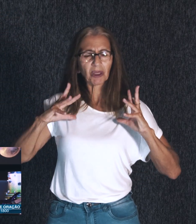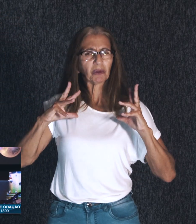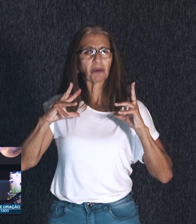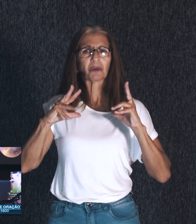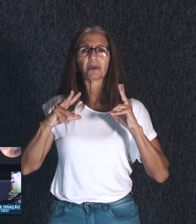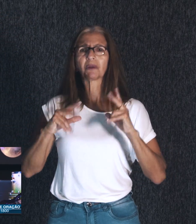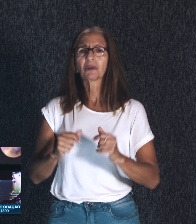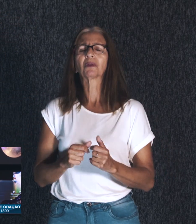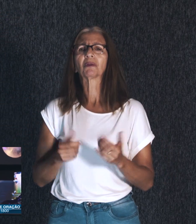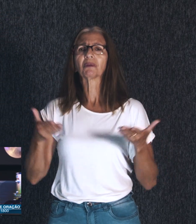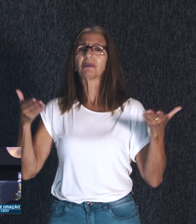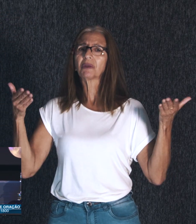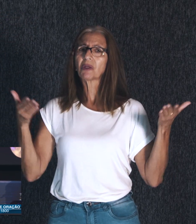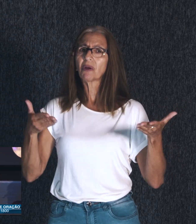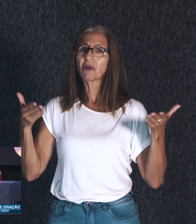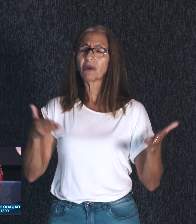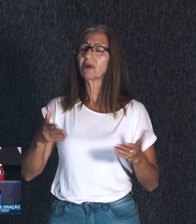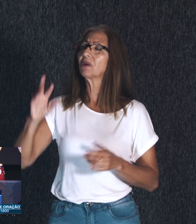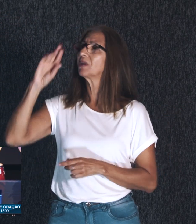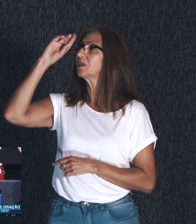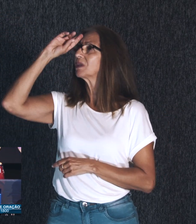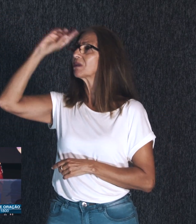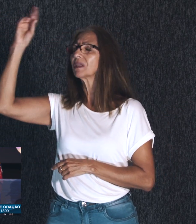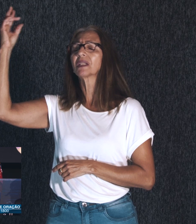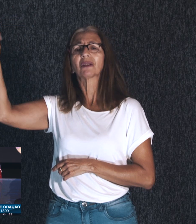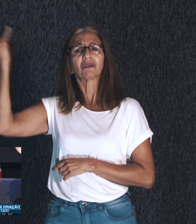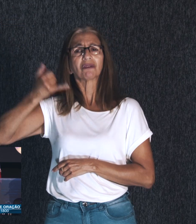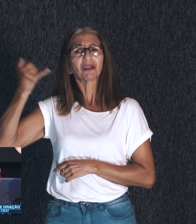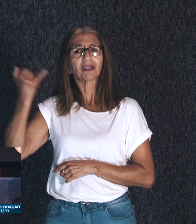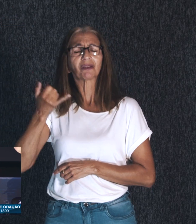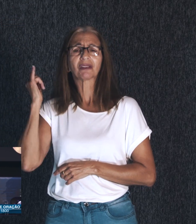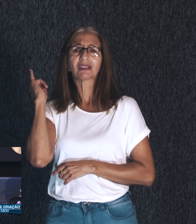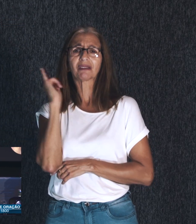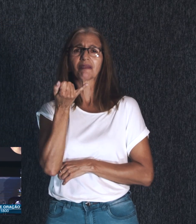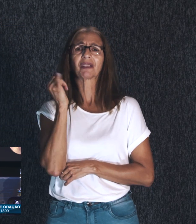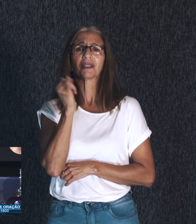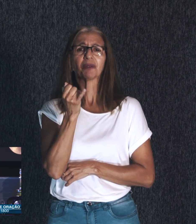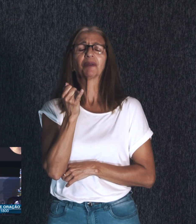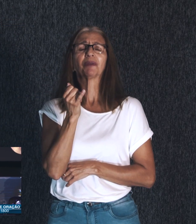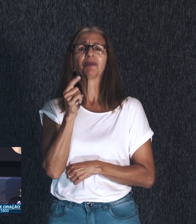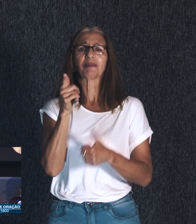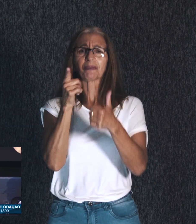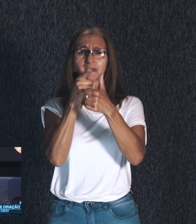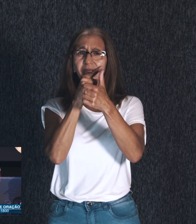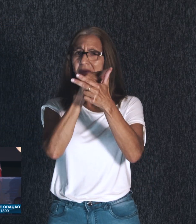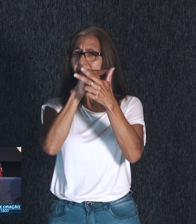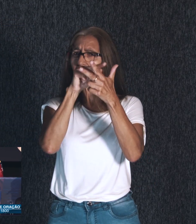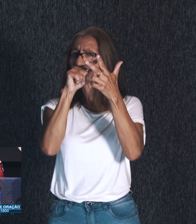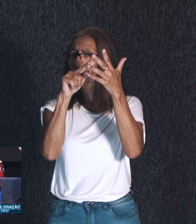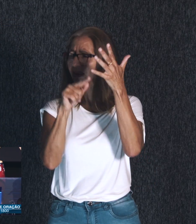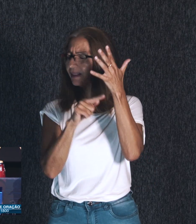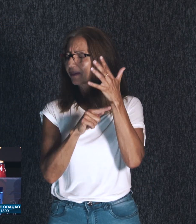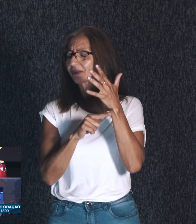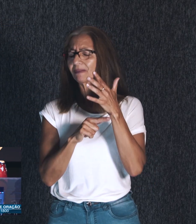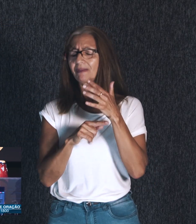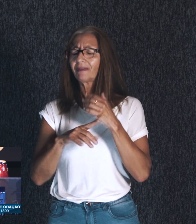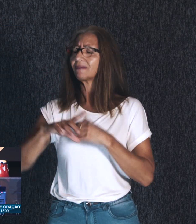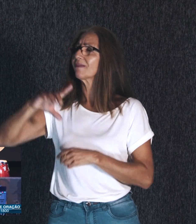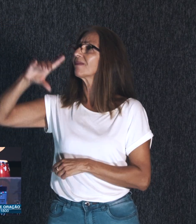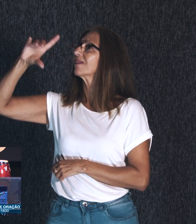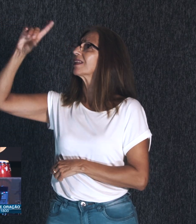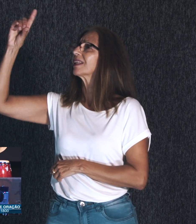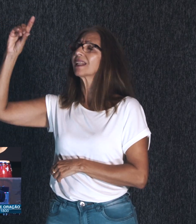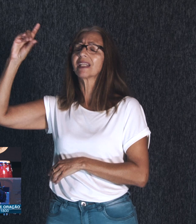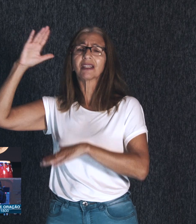as declarações do Senhor para a nossa vida. E o Senhor disse, eu te criei, eu te formei, eu te